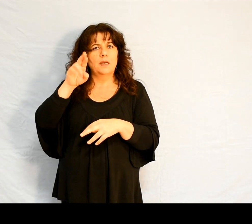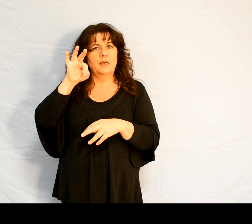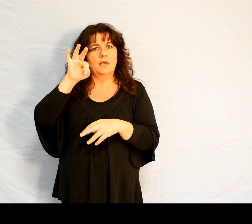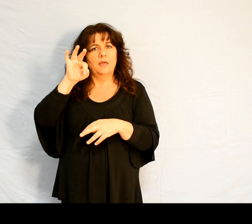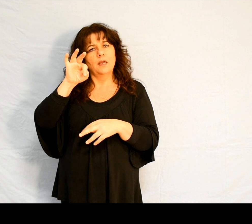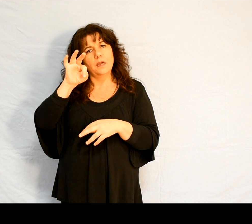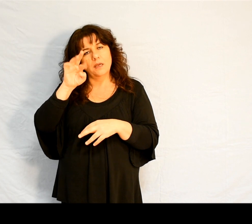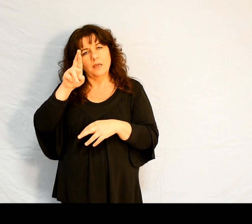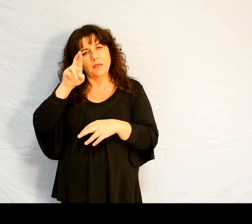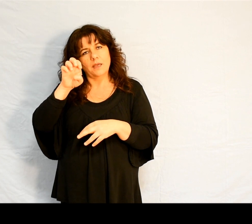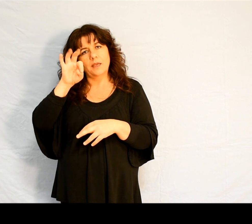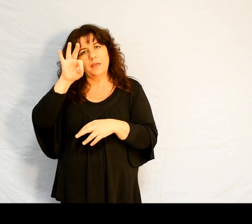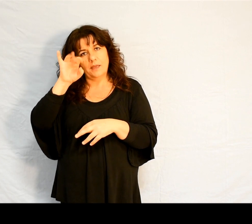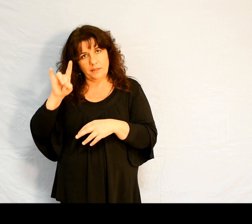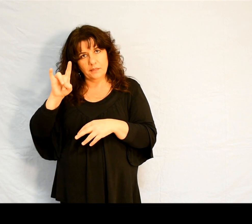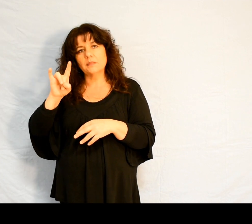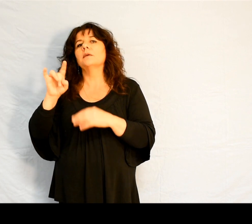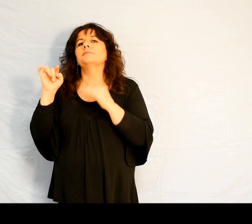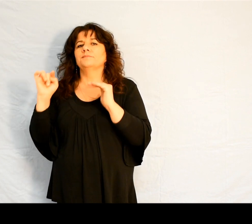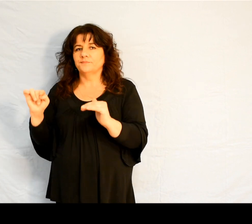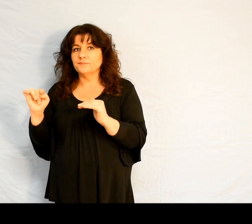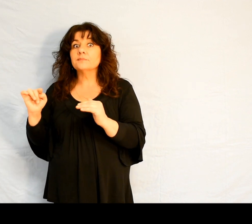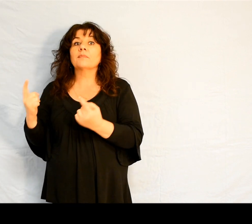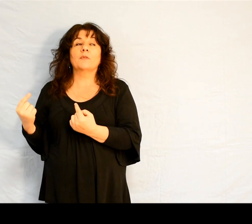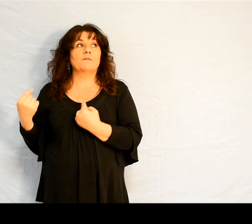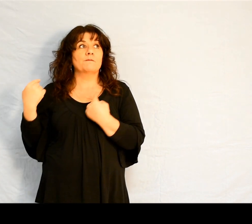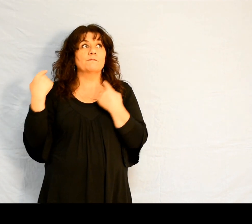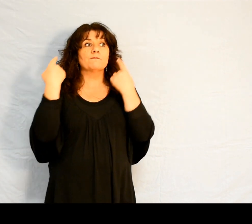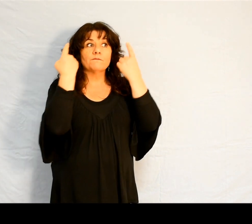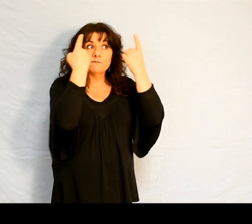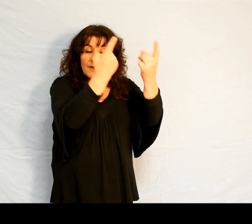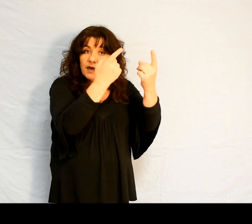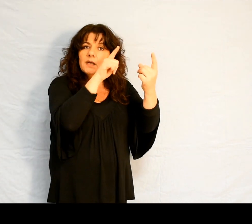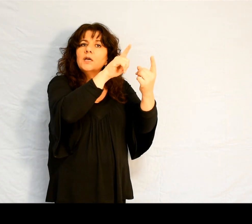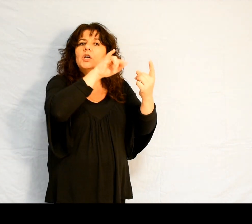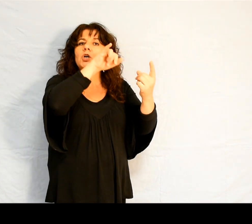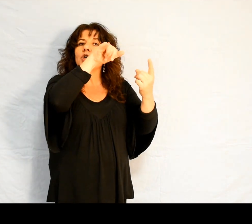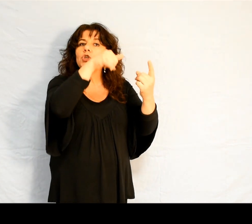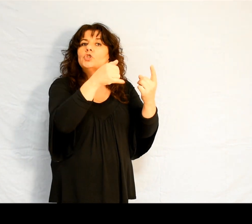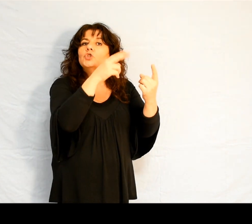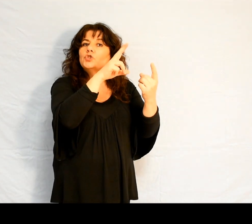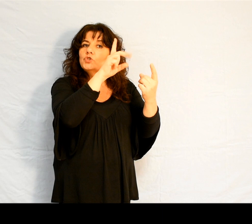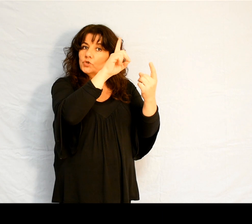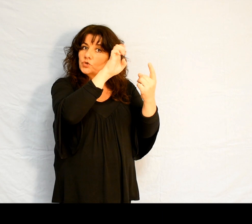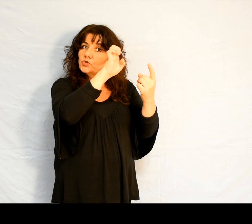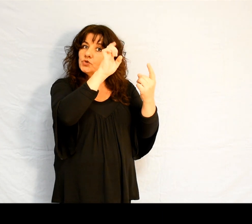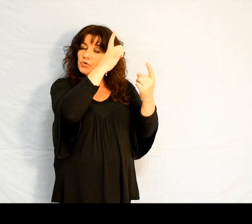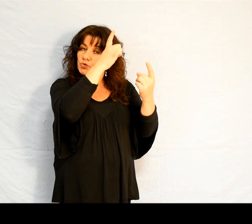jusqu'à la Judée, jusqu'à la ville de David, appelée Bethléem.